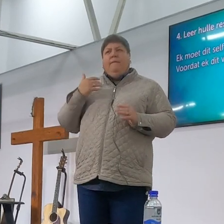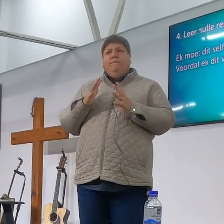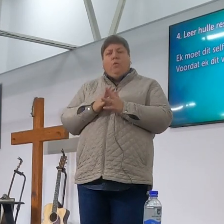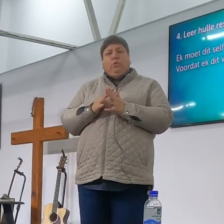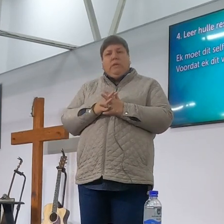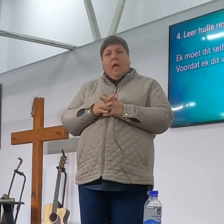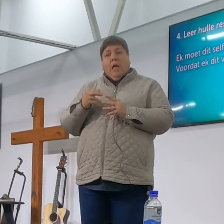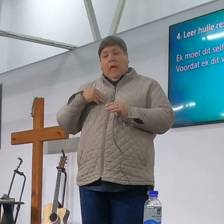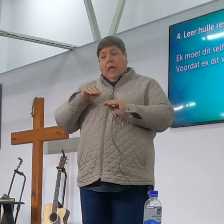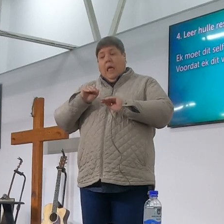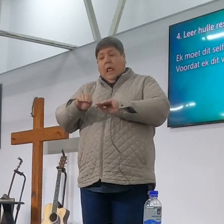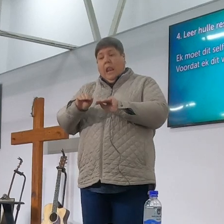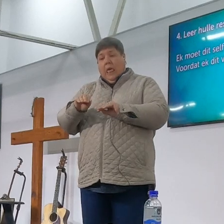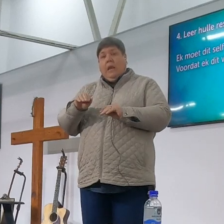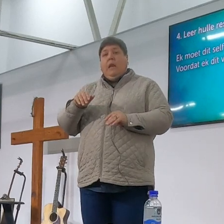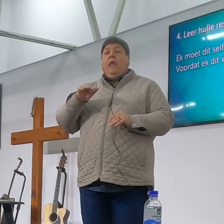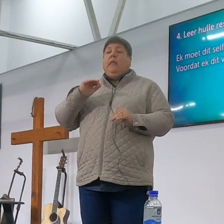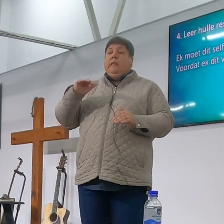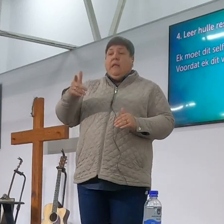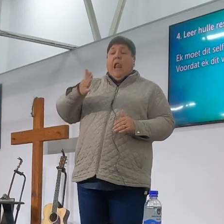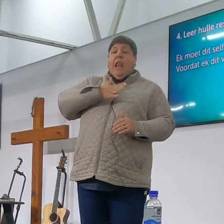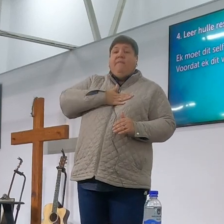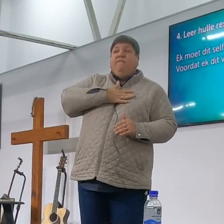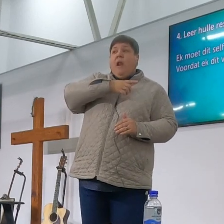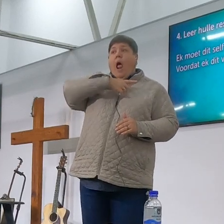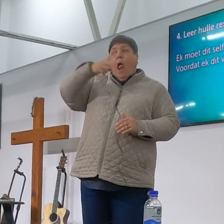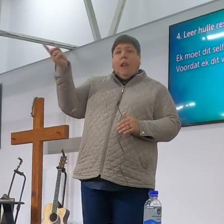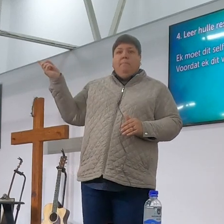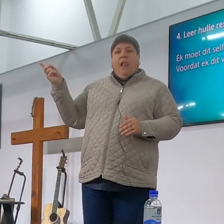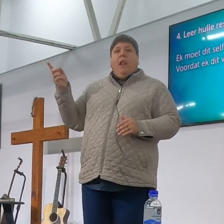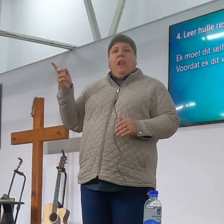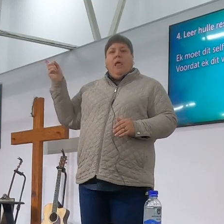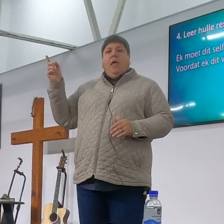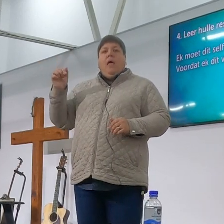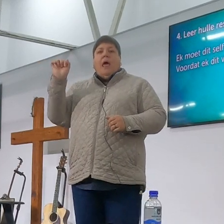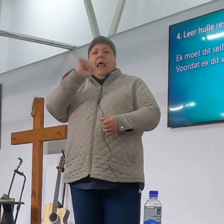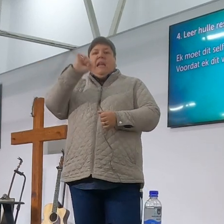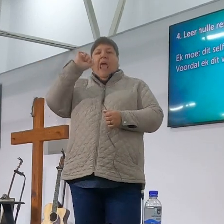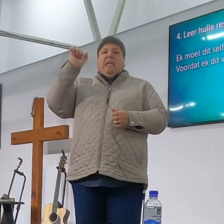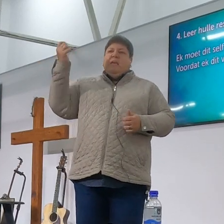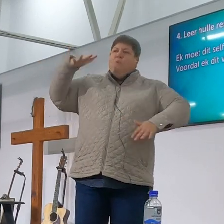Ek kan nie vir my kinders leef hulle moet lief wees vir alle mense, maar die verkeer skel ek almal uit as idioote en